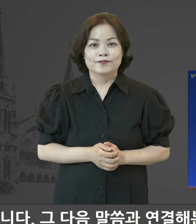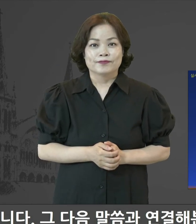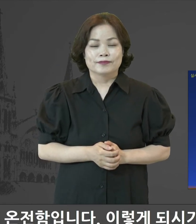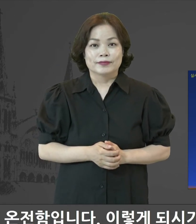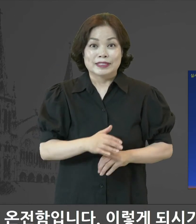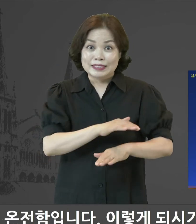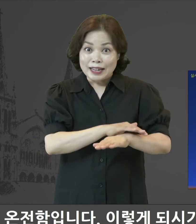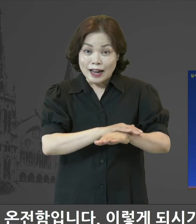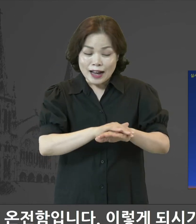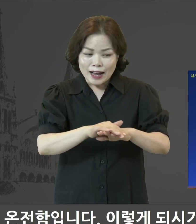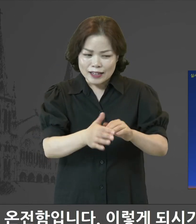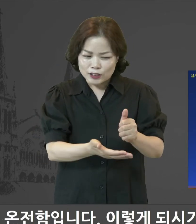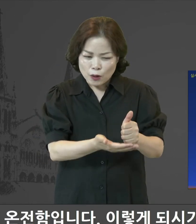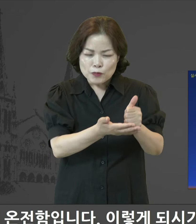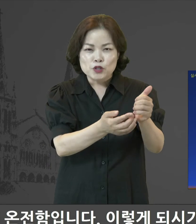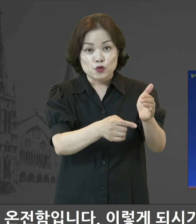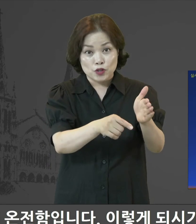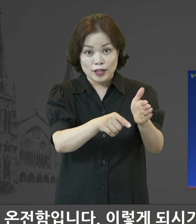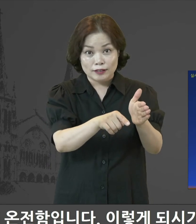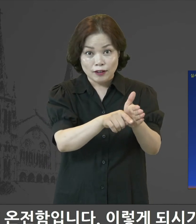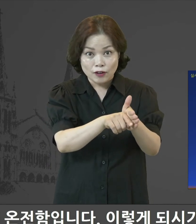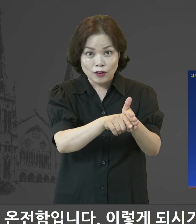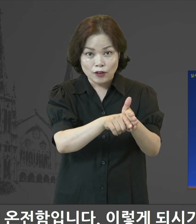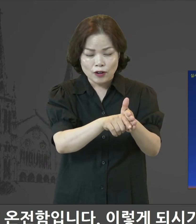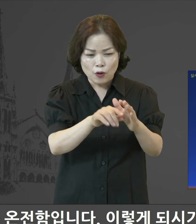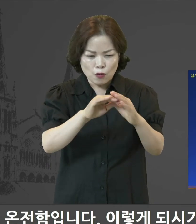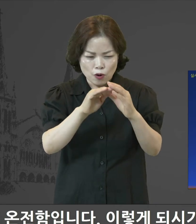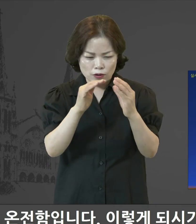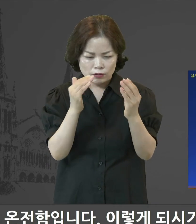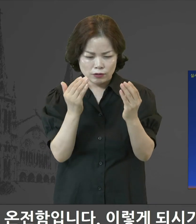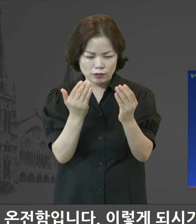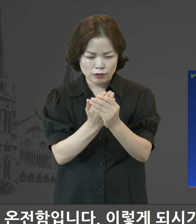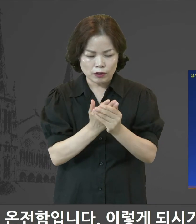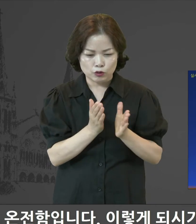잘 섬기기 위해서 온전해지기를